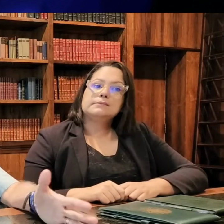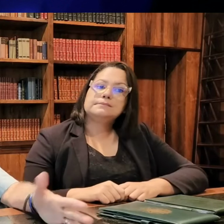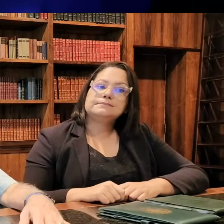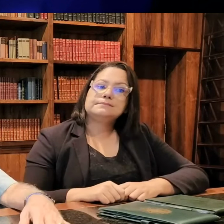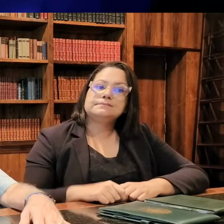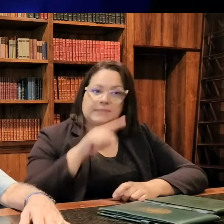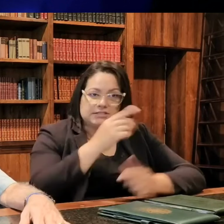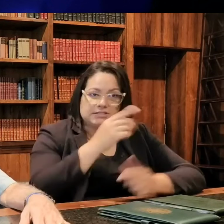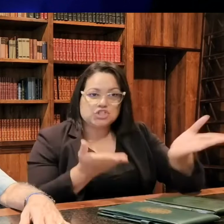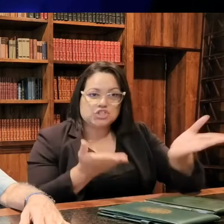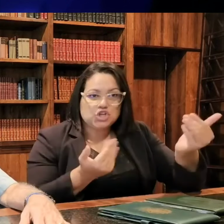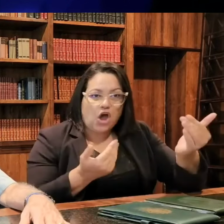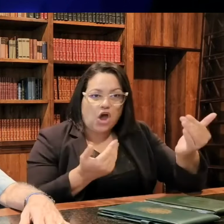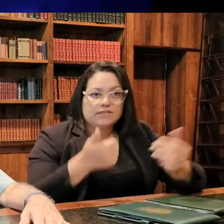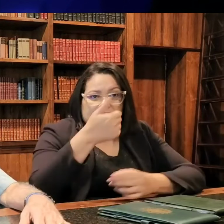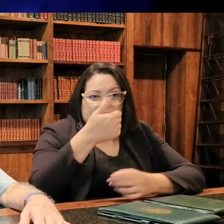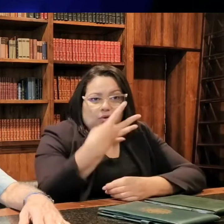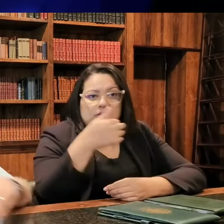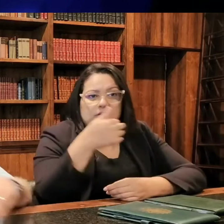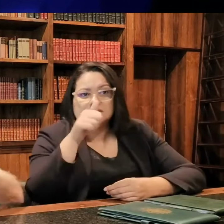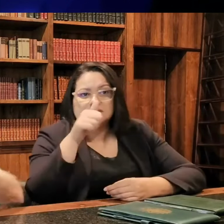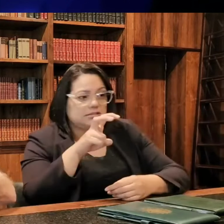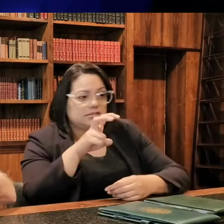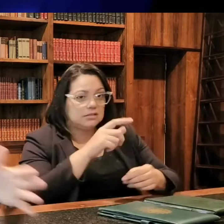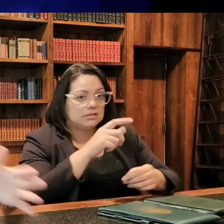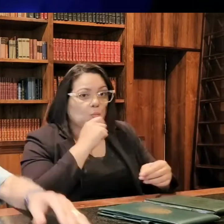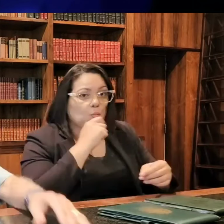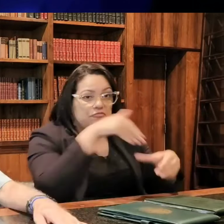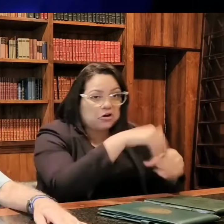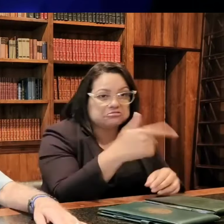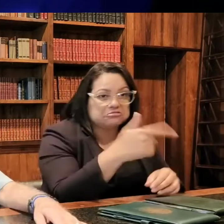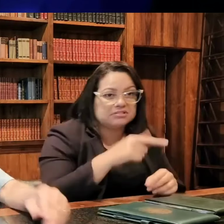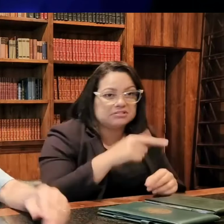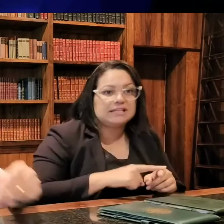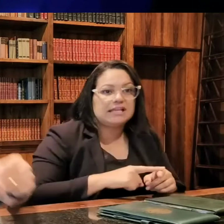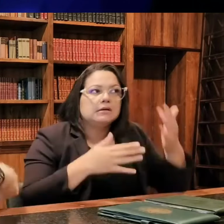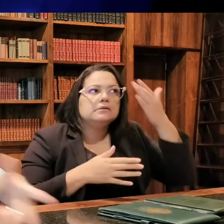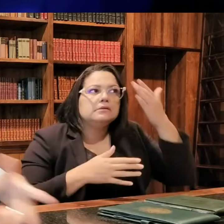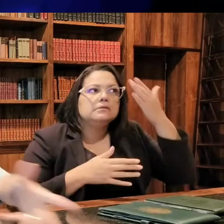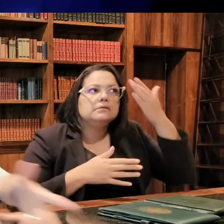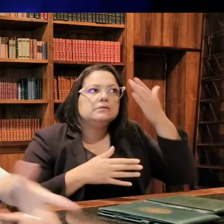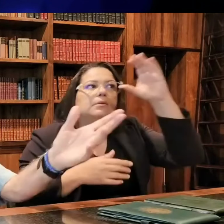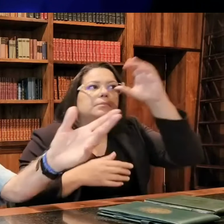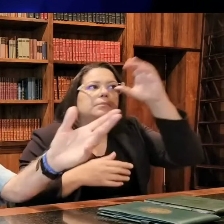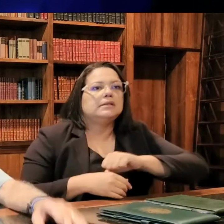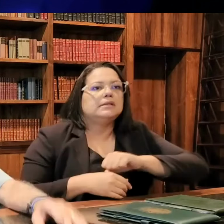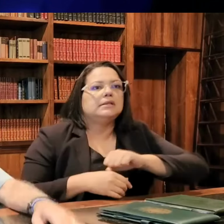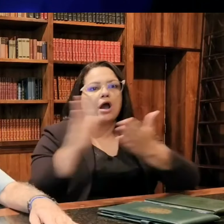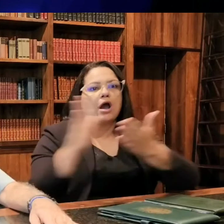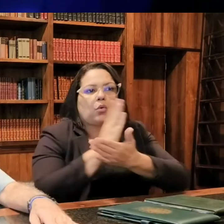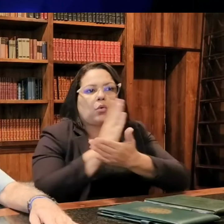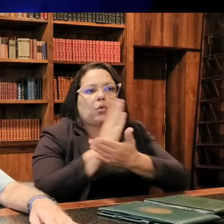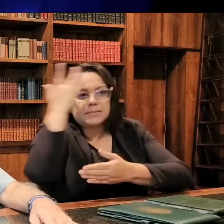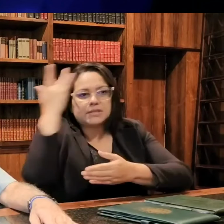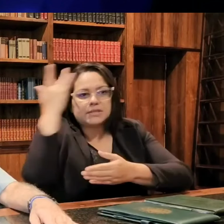Essa garotada, esses políticos que se elegeram muitos aqui, primeiro mandato, outros reeleitos, muito boas pessoas,